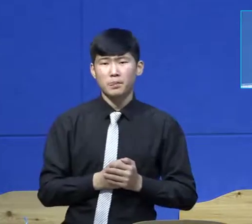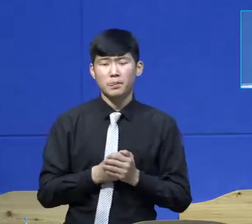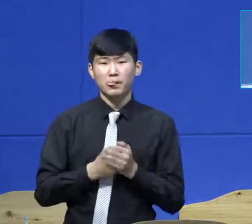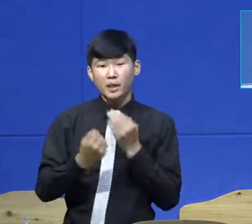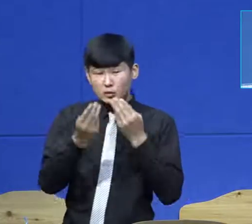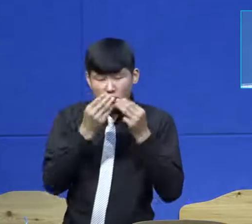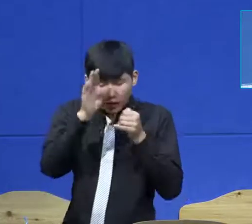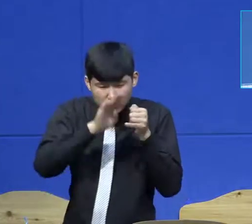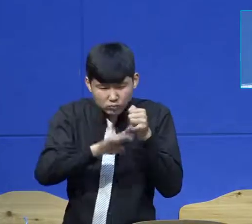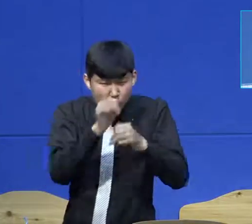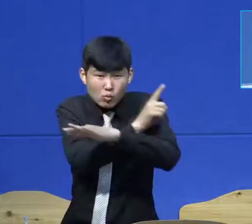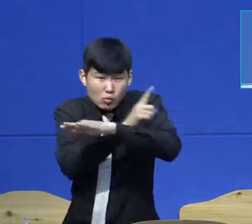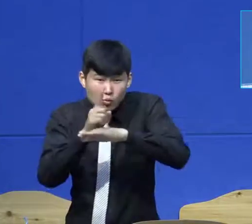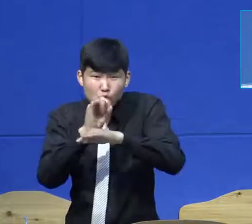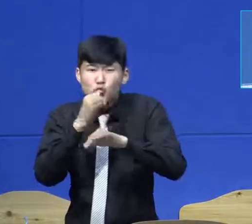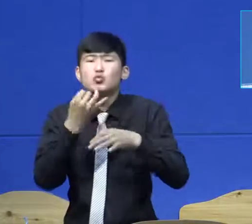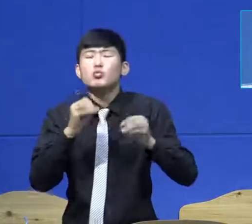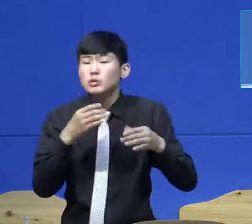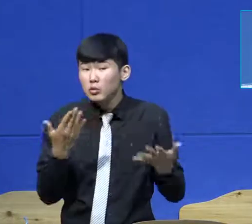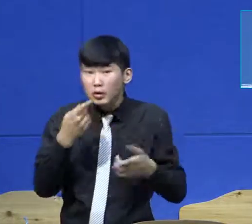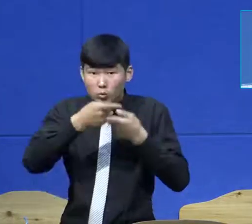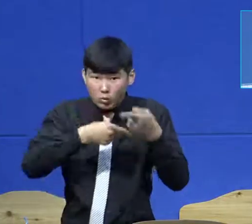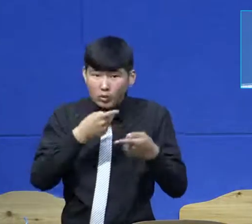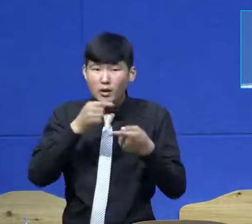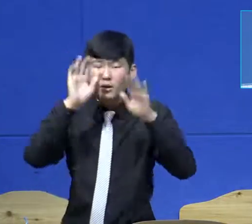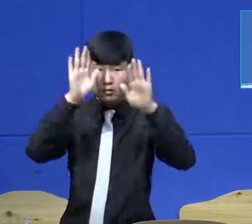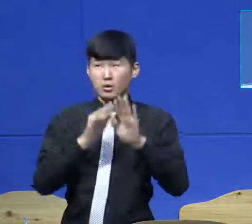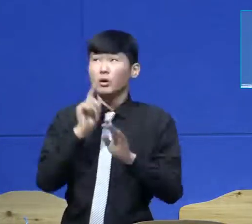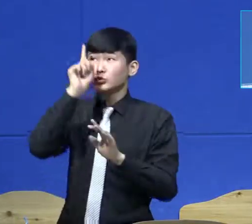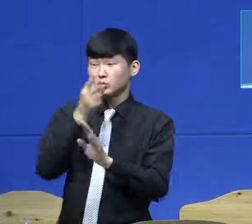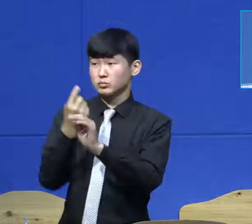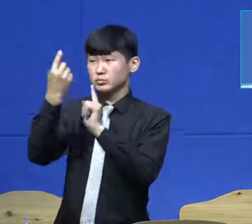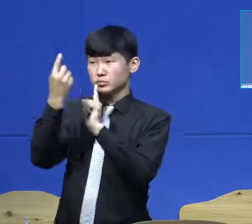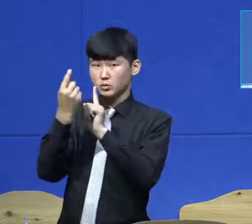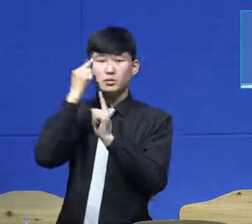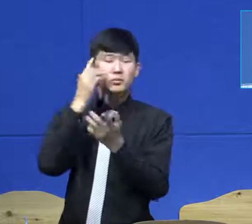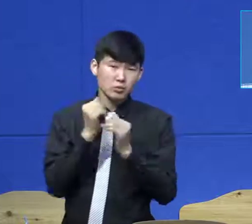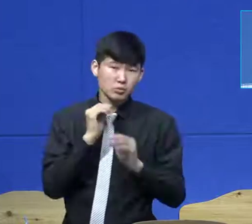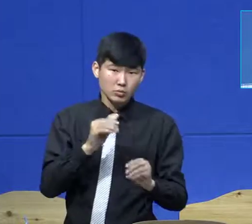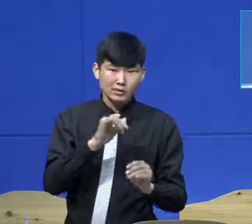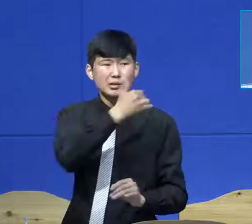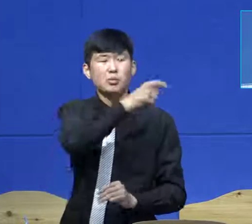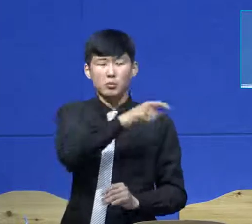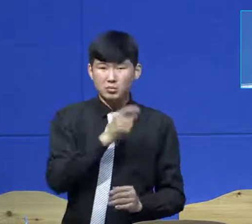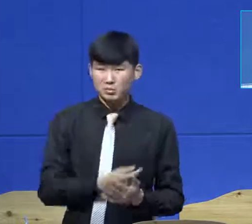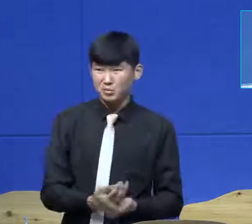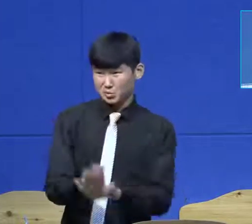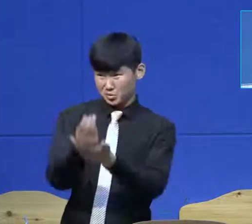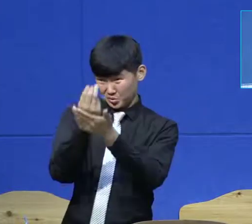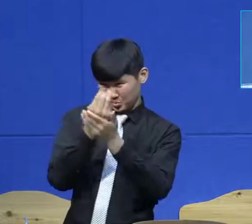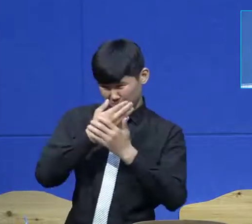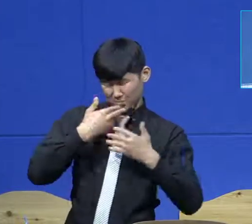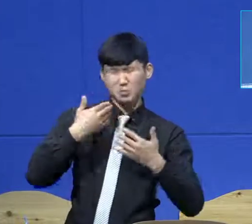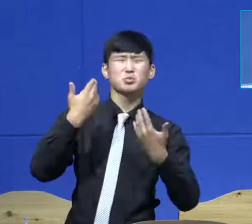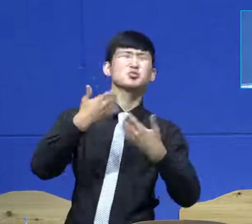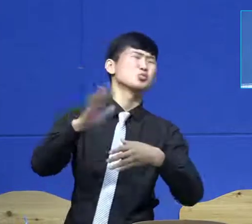Шүлтийн эцсийн үр дүн юу болох вэ гэдгийг эзний өмнө очиж зогсвол мэдэж авах болно. Зарим хүмүүс за шагнал байхгүй байсан ч